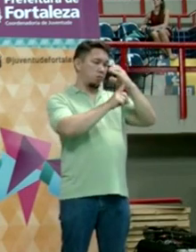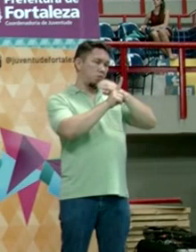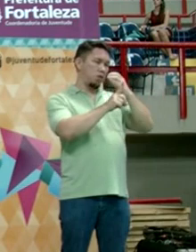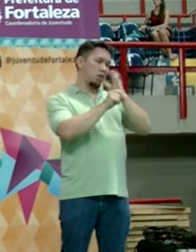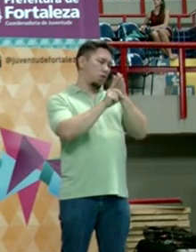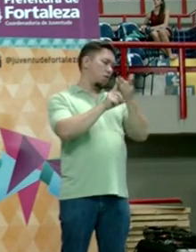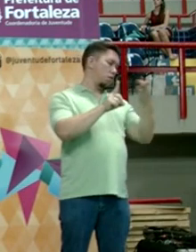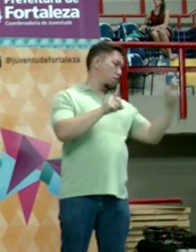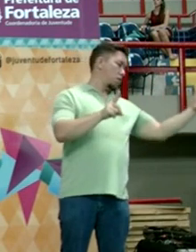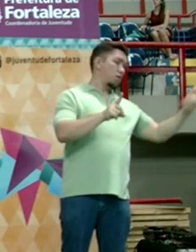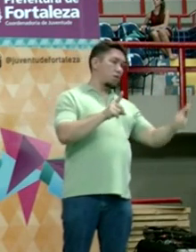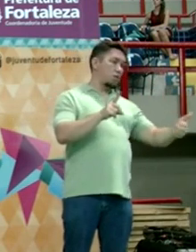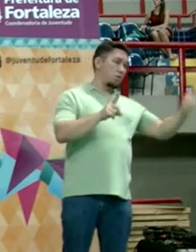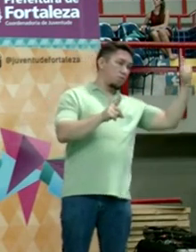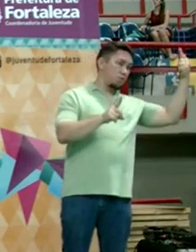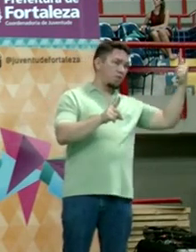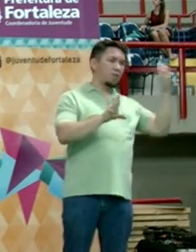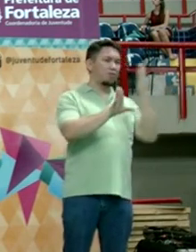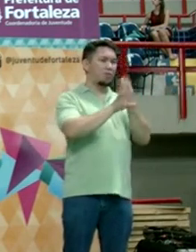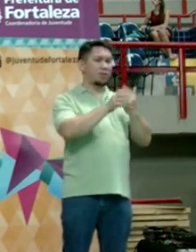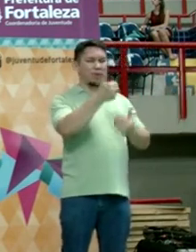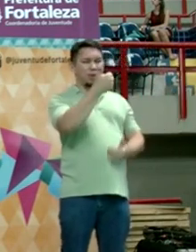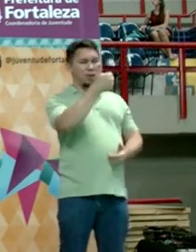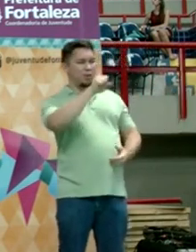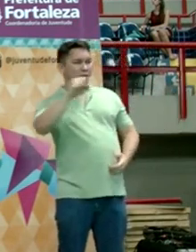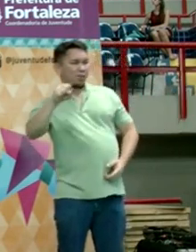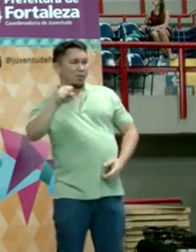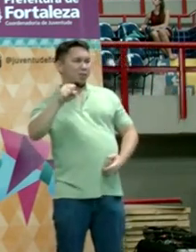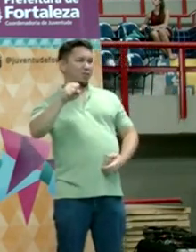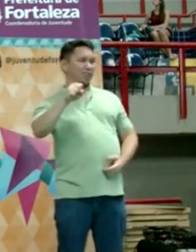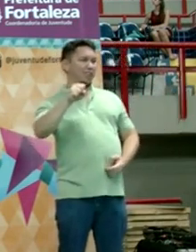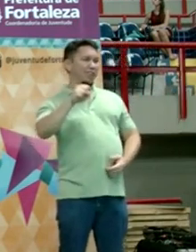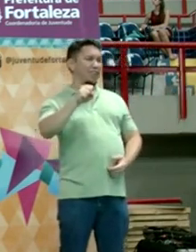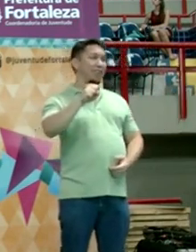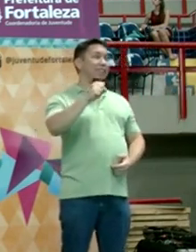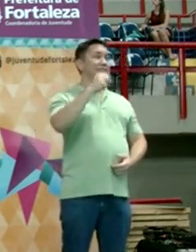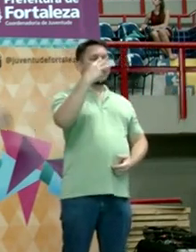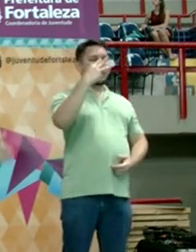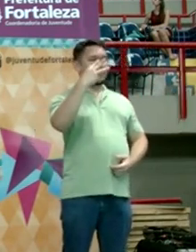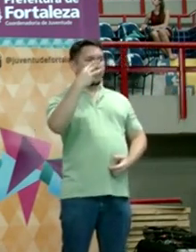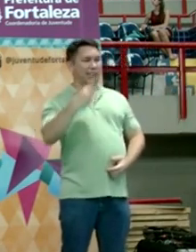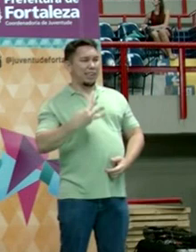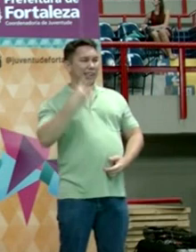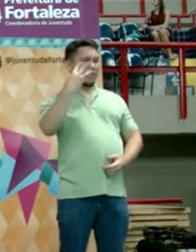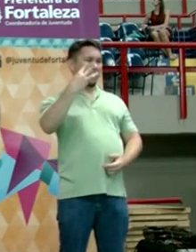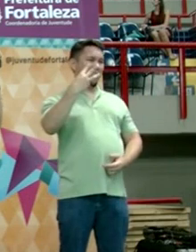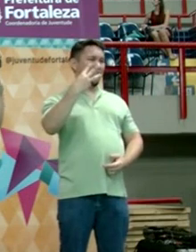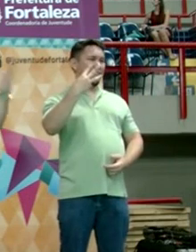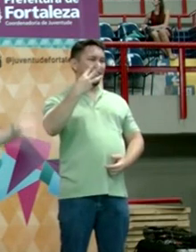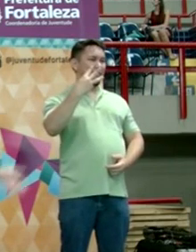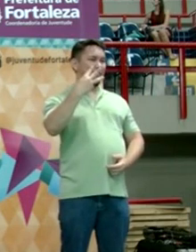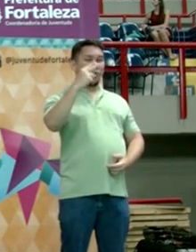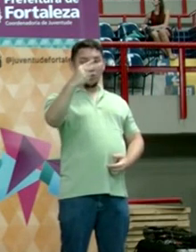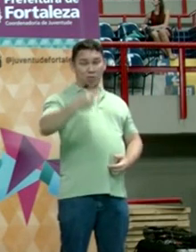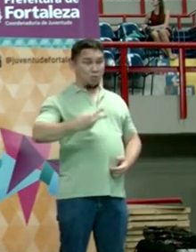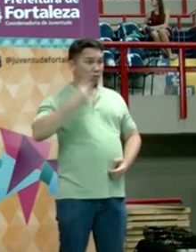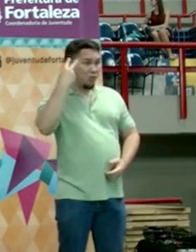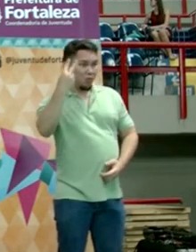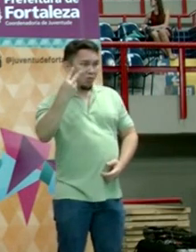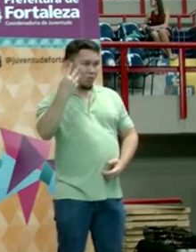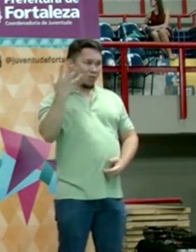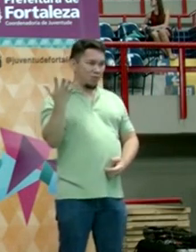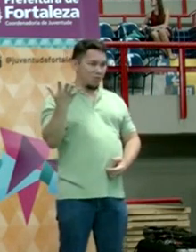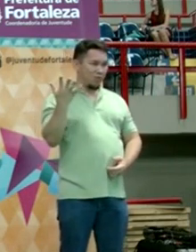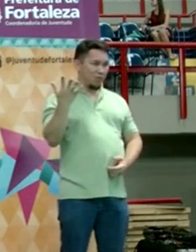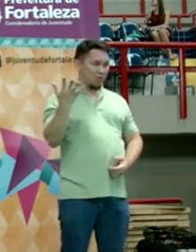12 meses. Para você fazer meio ano, um terço do ano, um quarto do ano, um sexto do ano, um 12avos